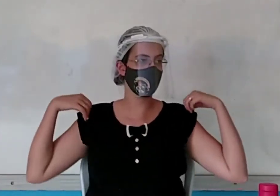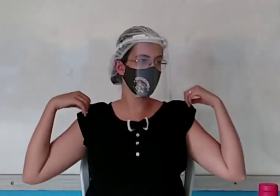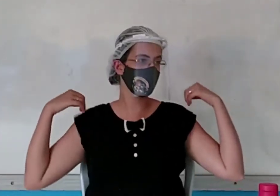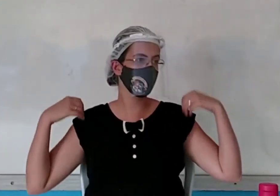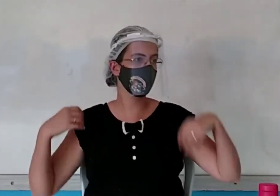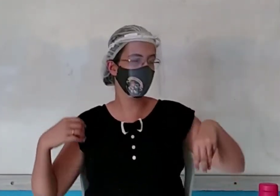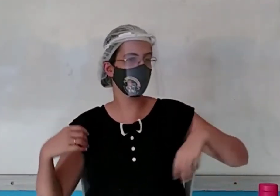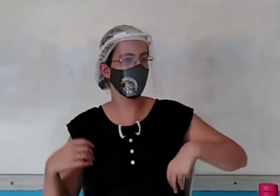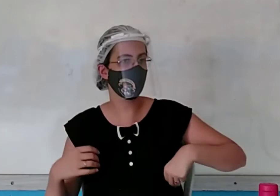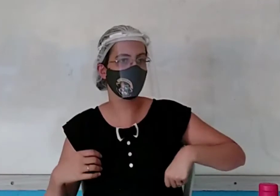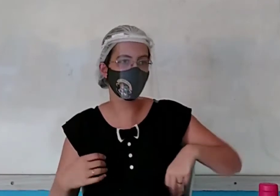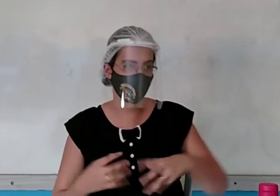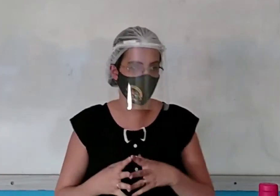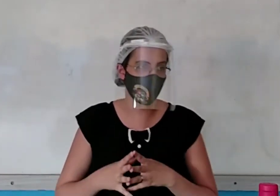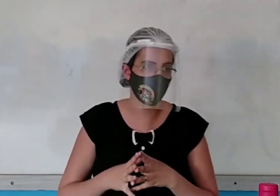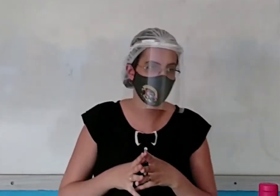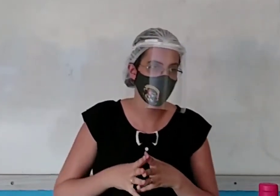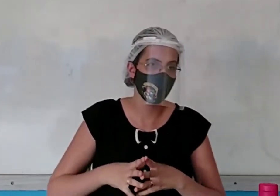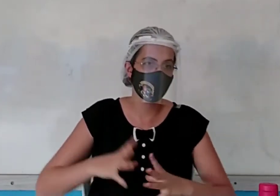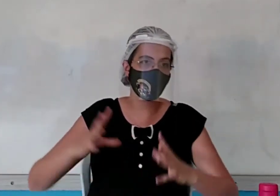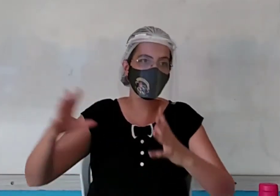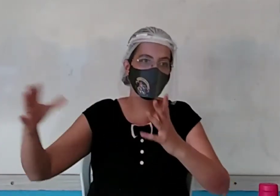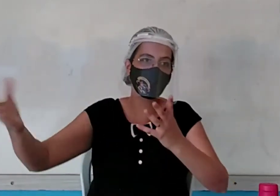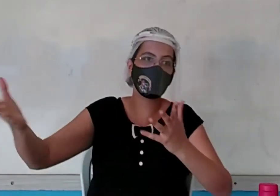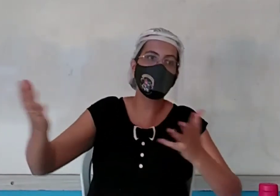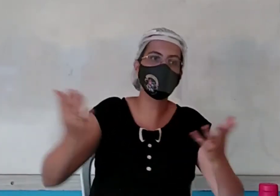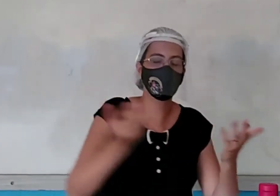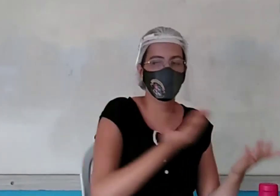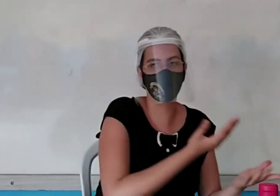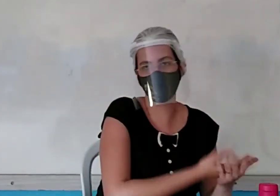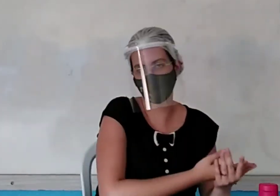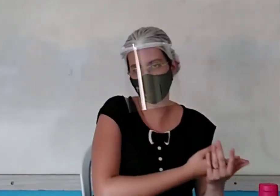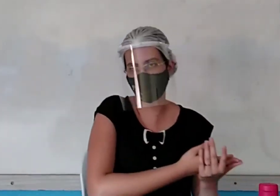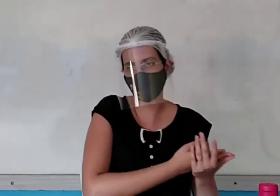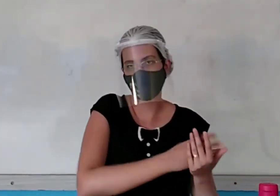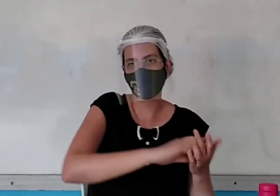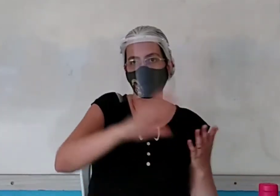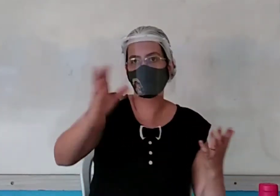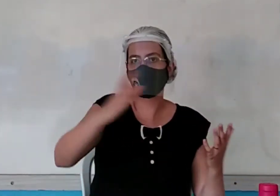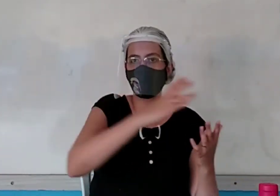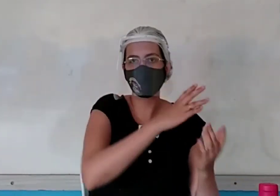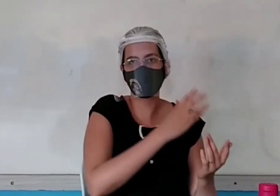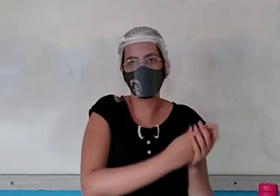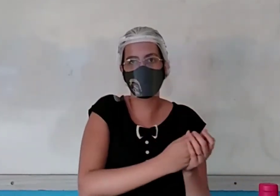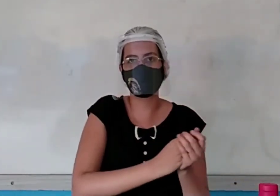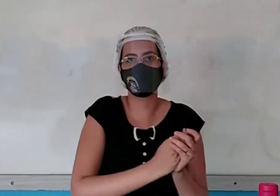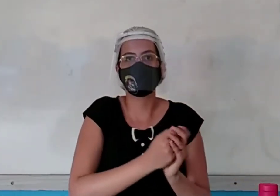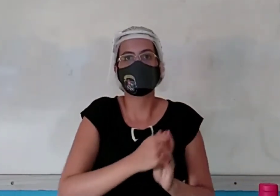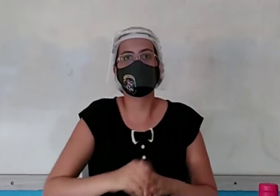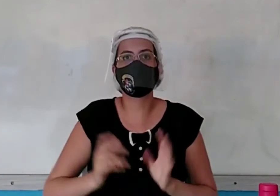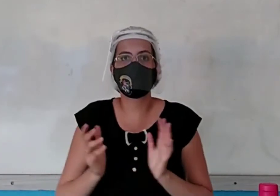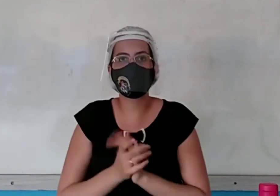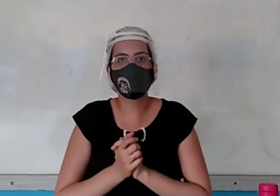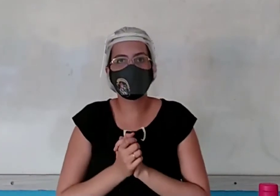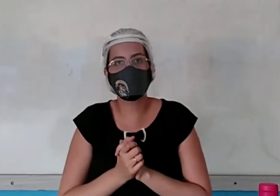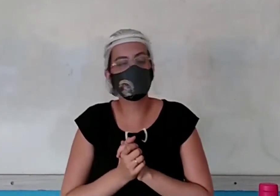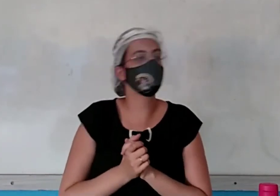azul, verde, amarelo toda cor? Estava no final do ônibus. Você estava lá atrás. E aí, vez ou outra, eu